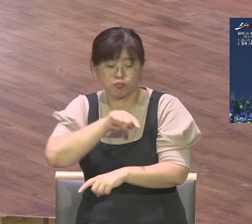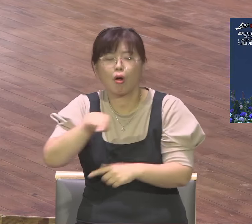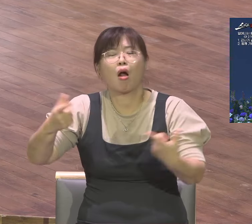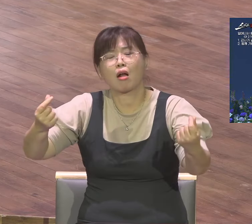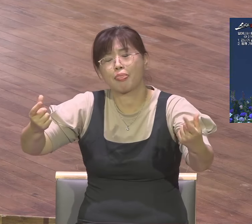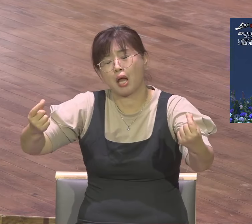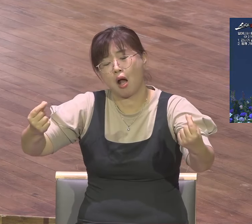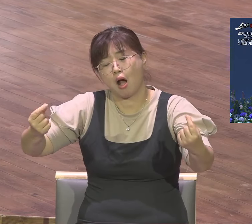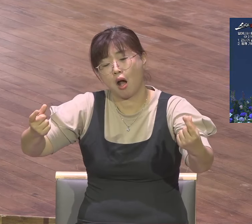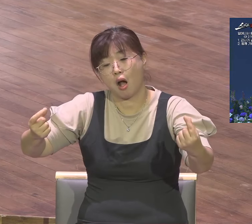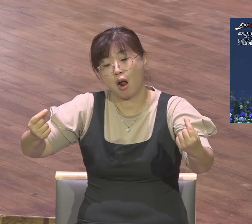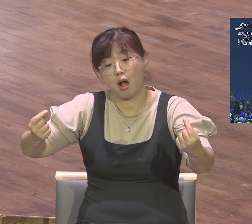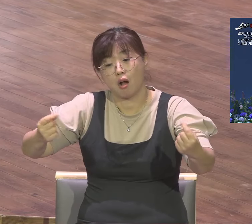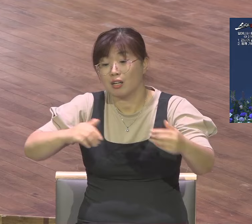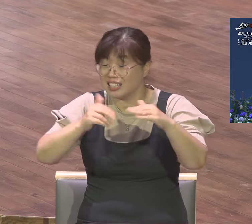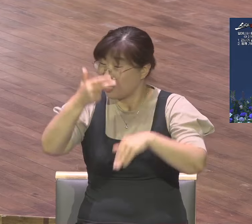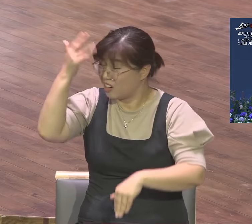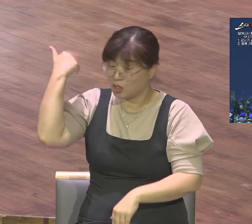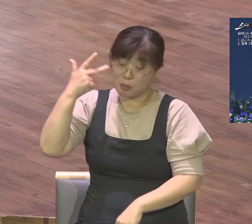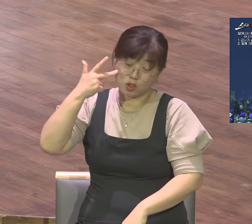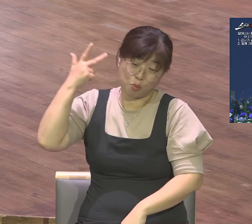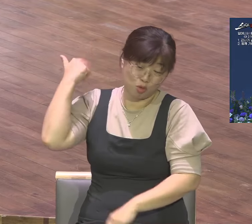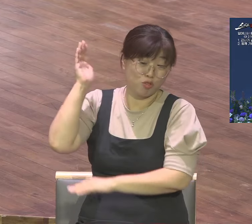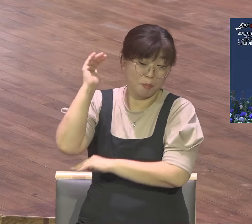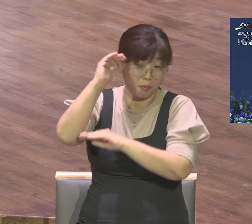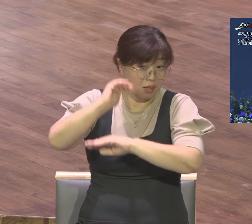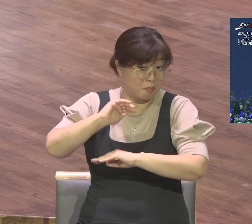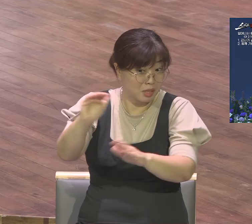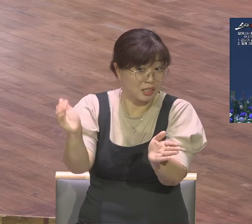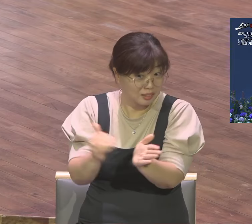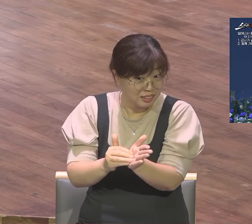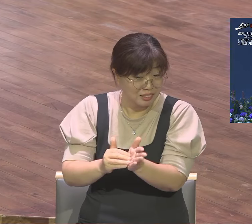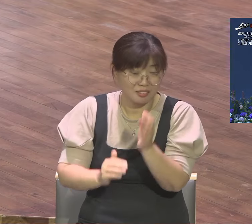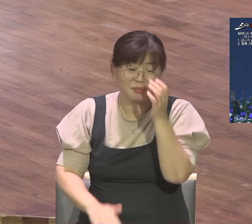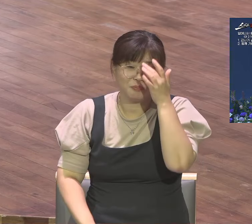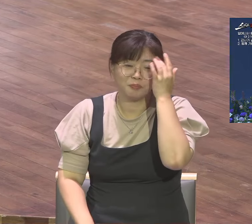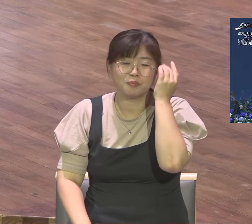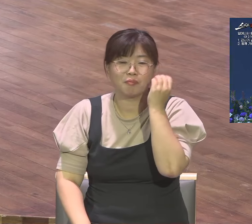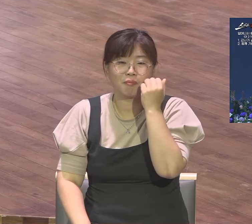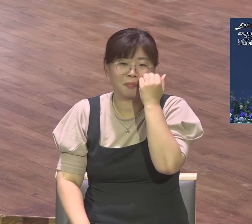술람미 여인의 피부가 포도원에서 일을 했기 때문에